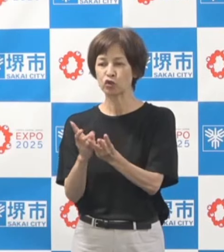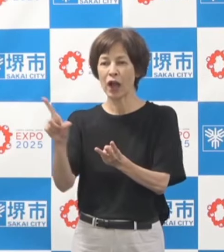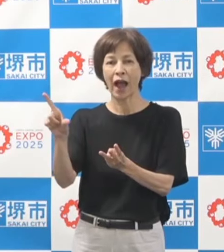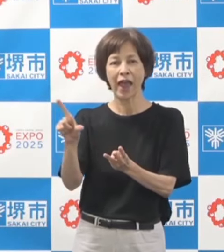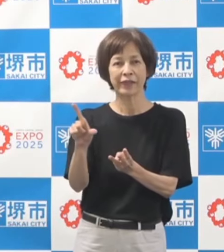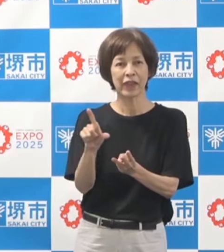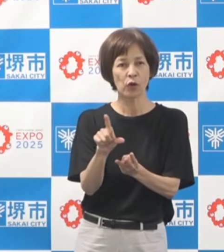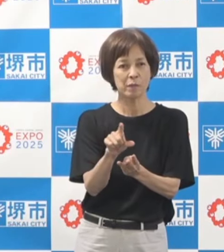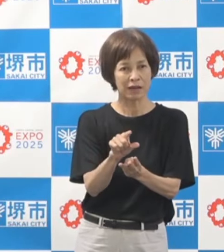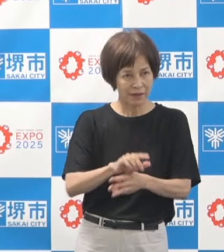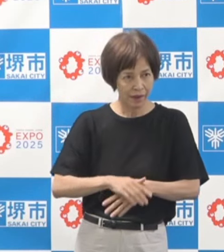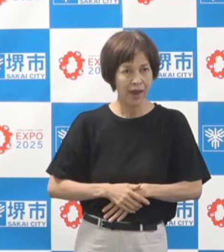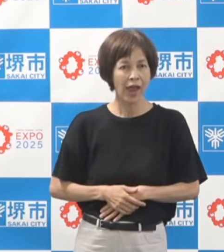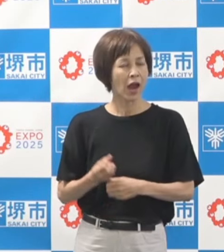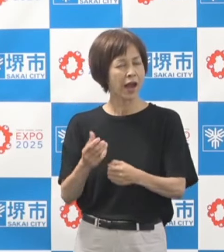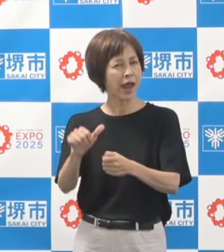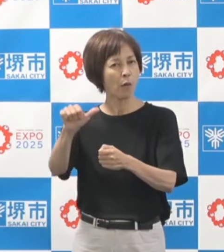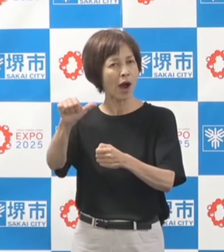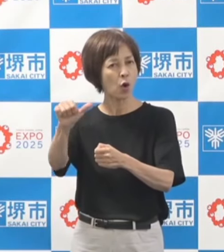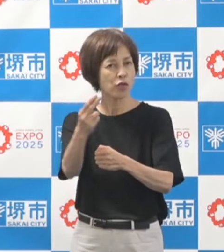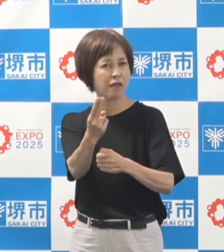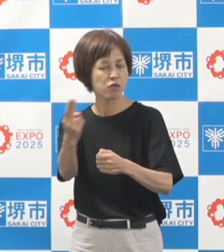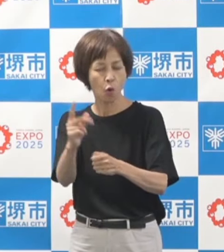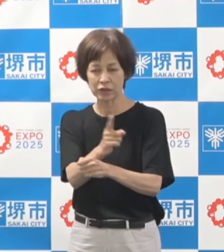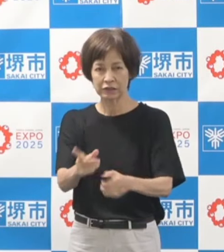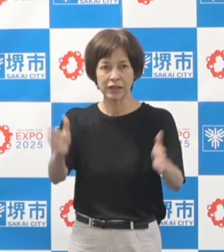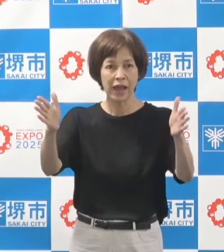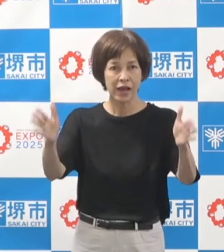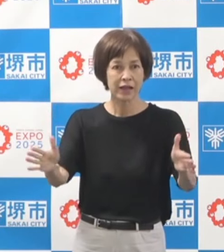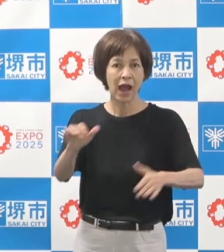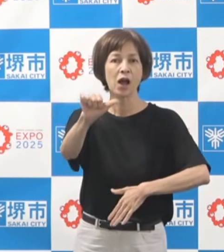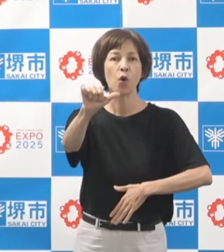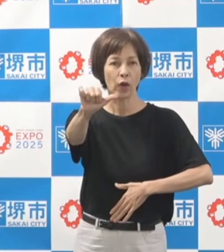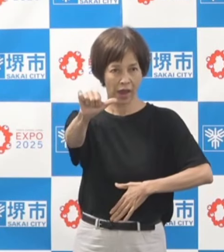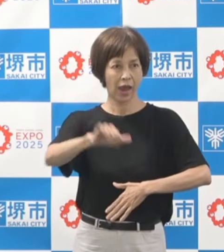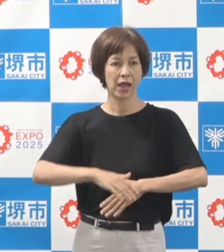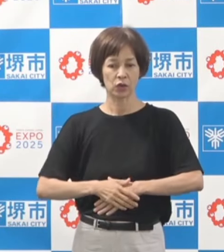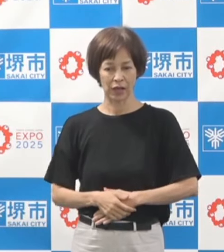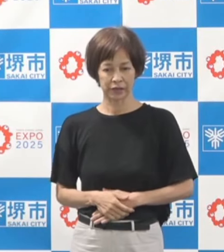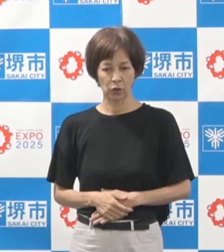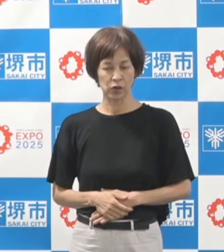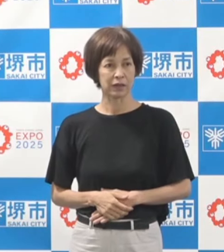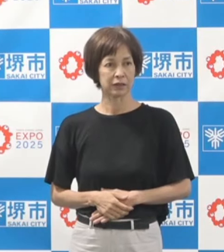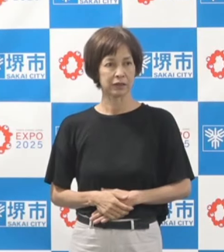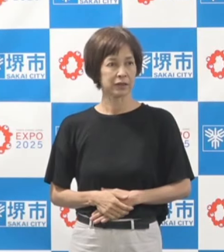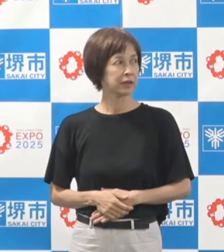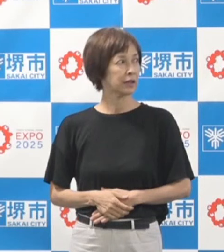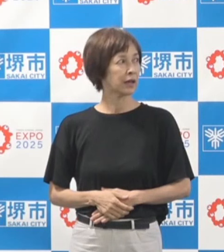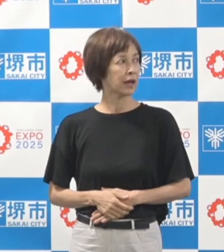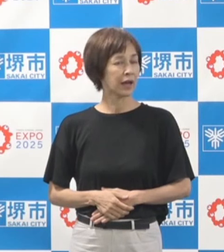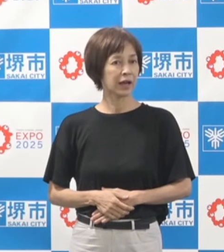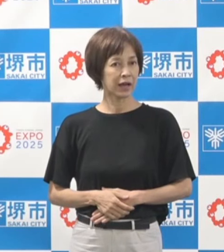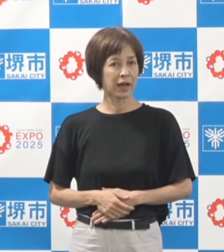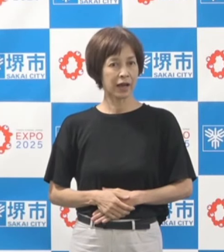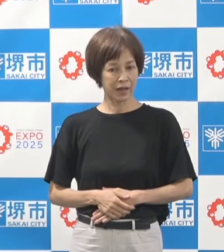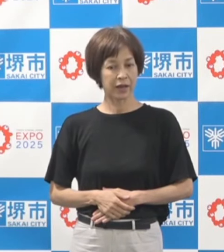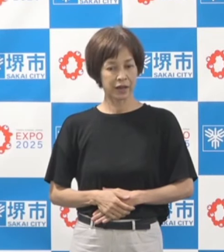して、令和5年度の1年間では5件ということになっております。 配信件数が5件です。